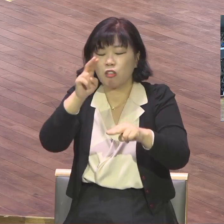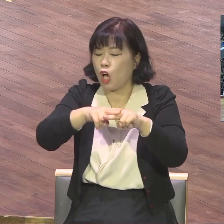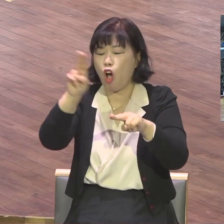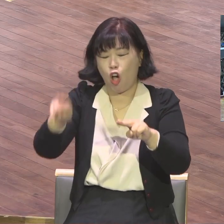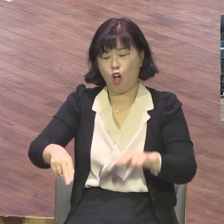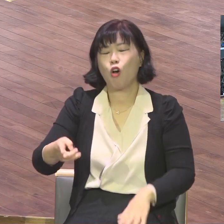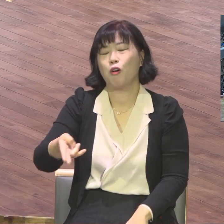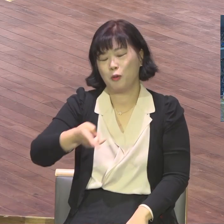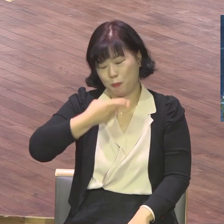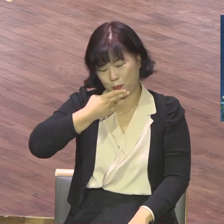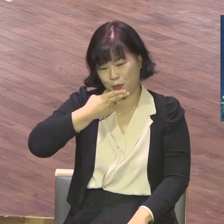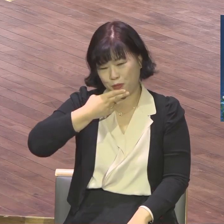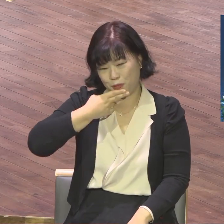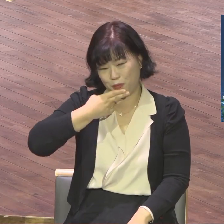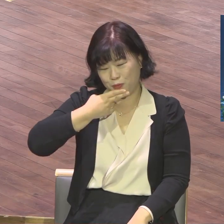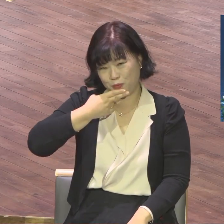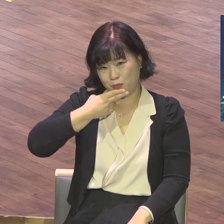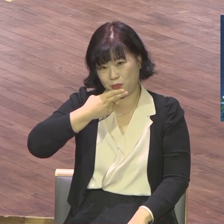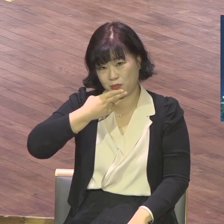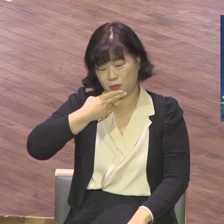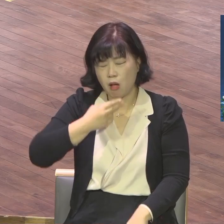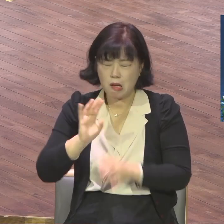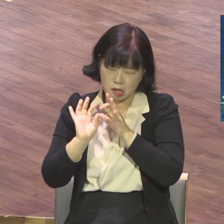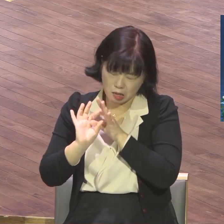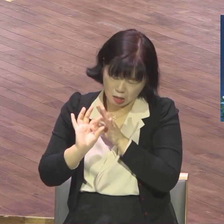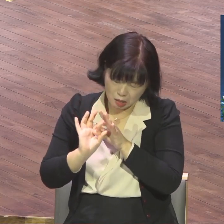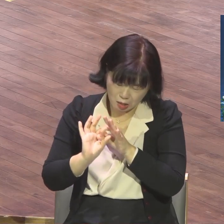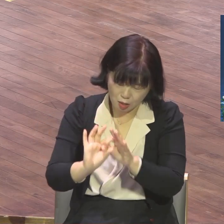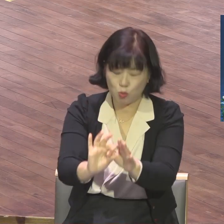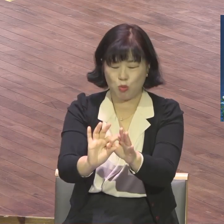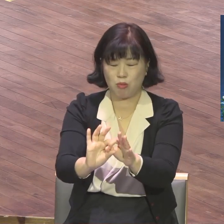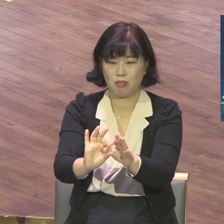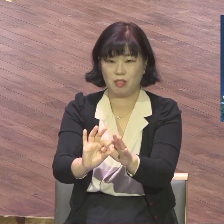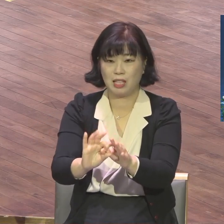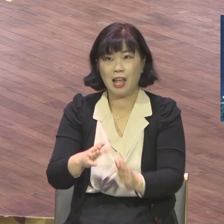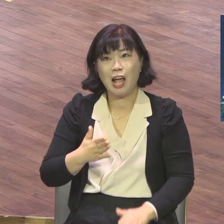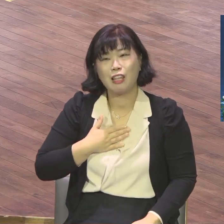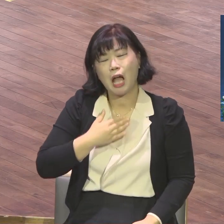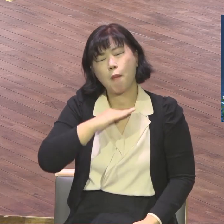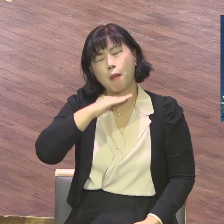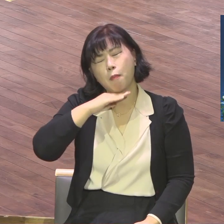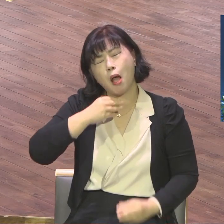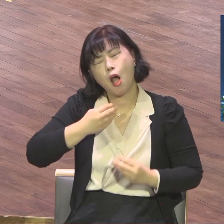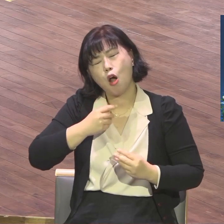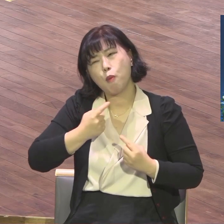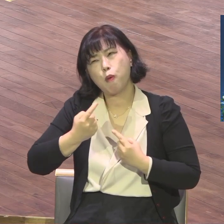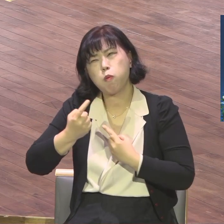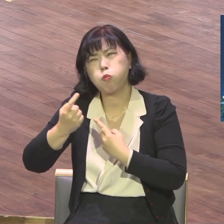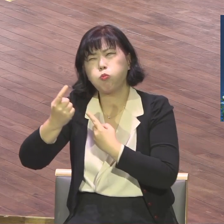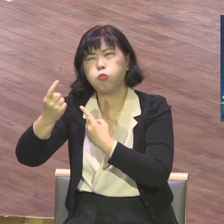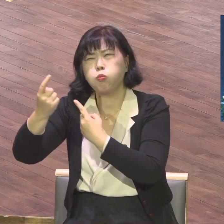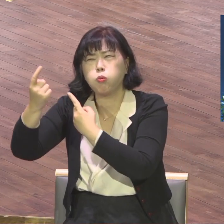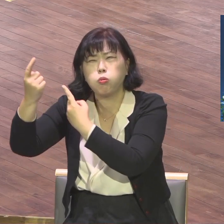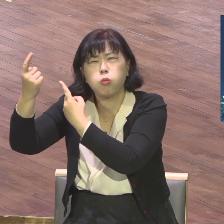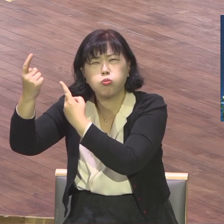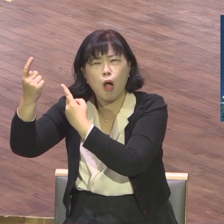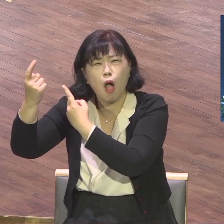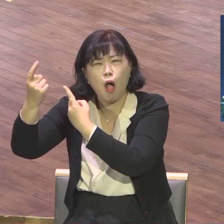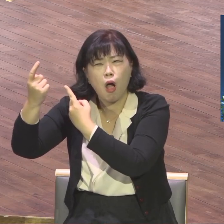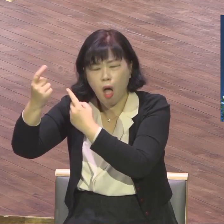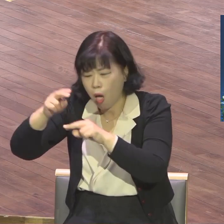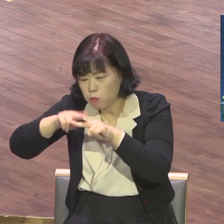아멘. 하나님의 일에 은퇴가 없어요. 은퇴 없다고요. 은퇴 없어. 저를 보세요. 은퇴가 없어요.